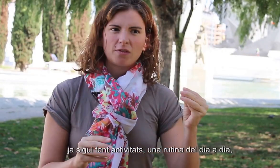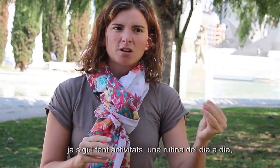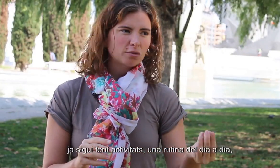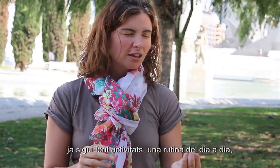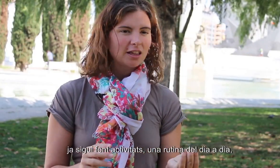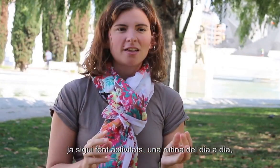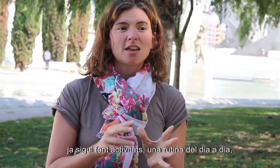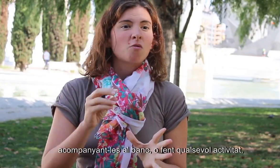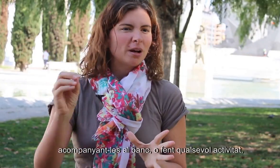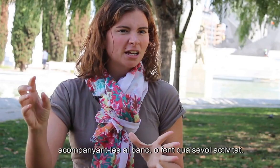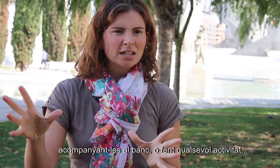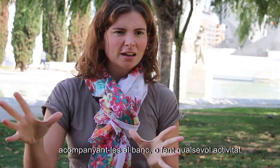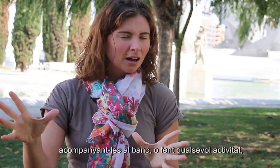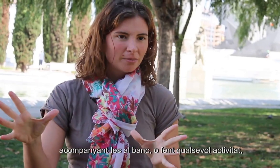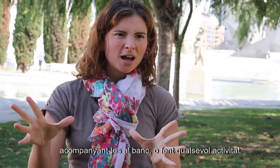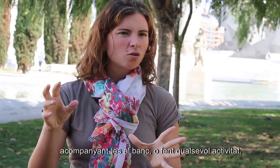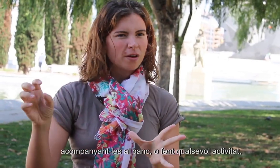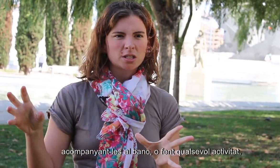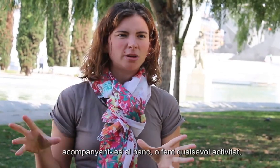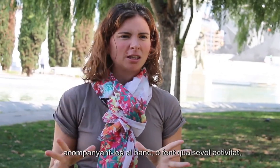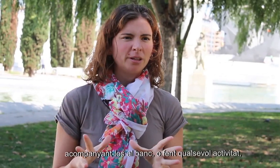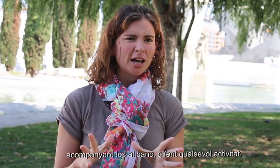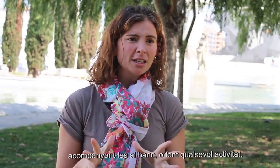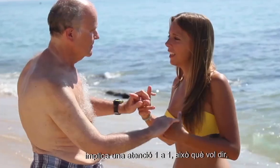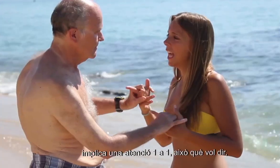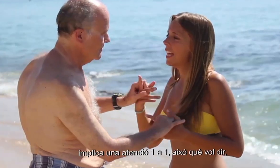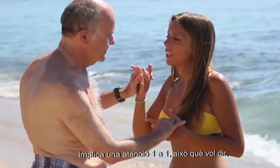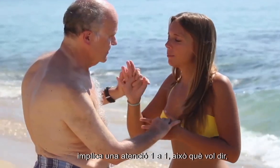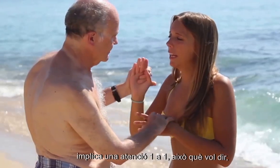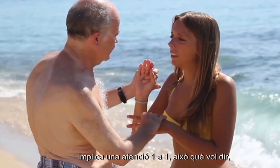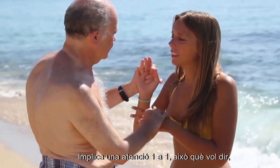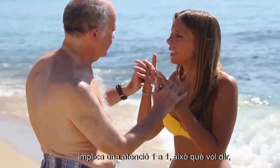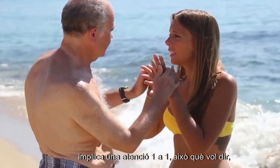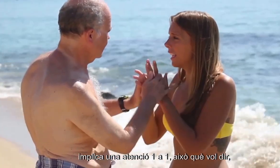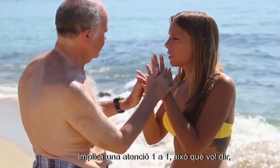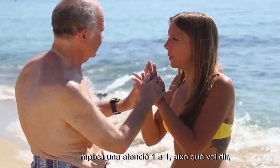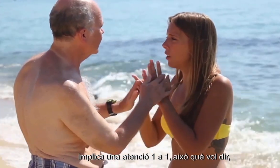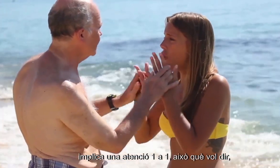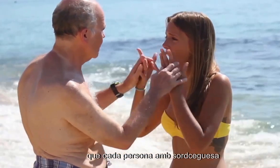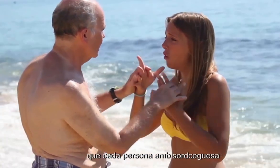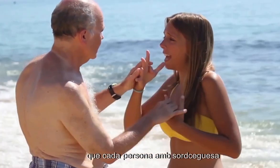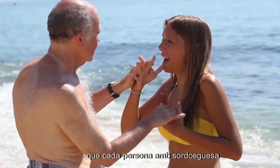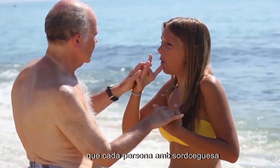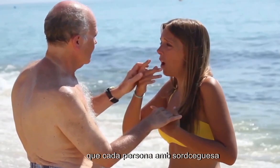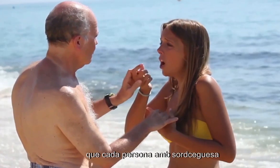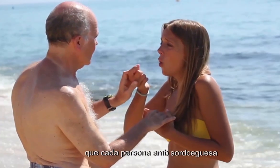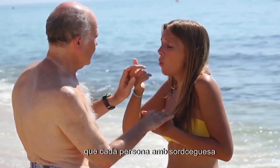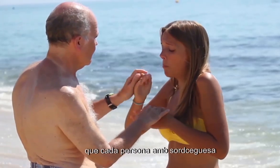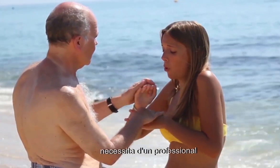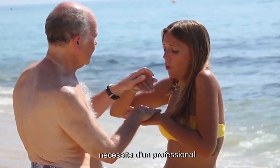una rutina del dia a dia, acompanyant-les al banc o fer qualsevol activitat, implica una atenció 1-1. Això què vol dir? Que cada persona amb sordcega